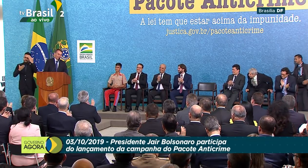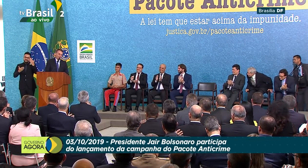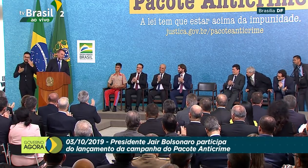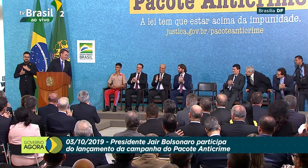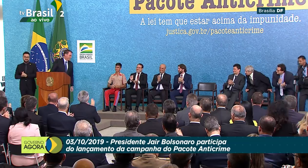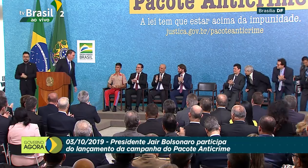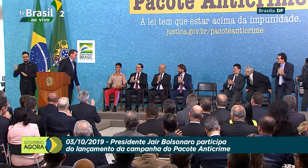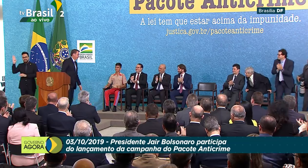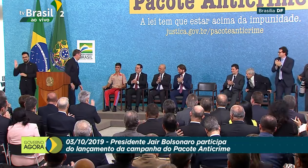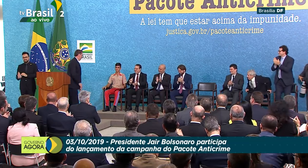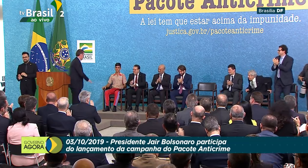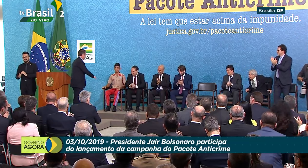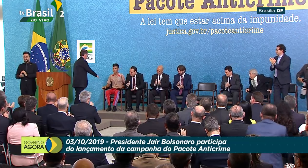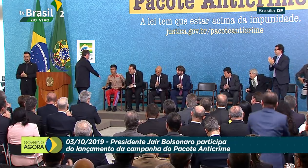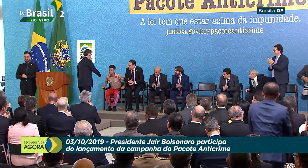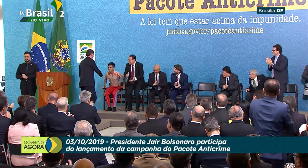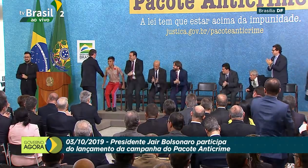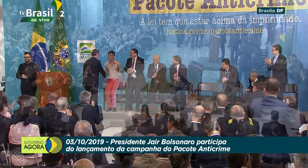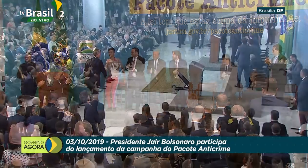Obrigado, meu Brasil.